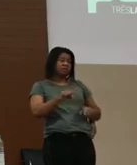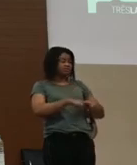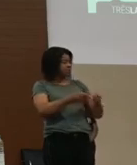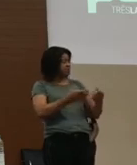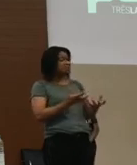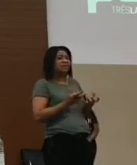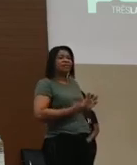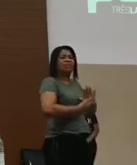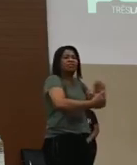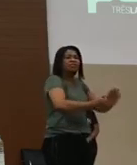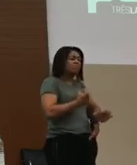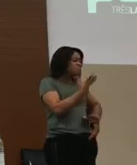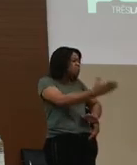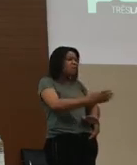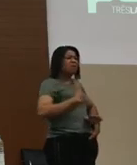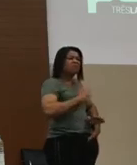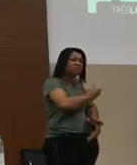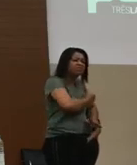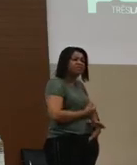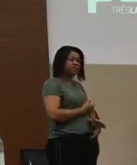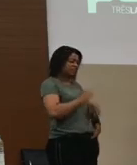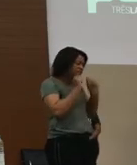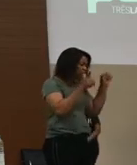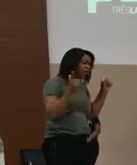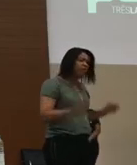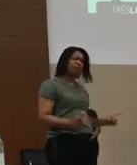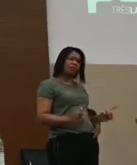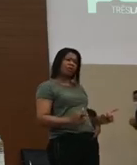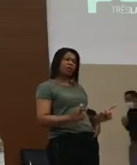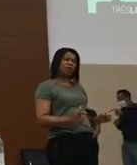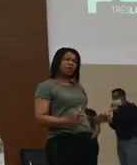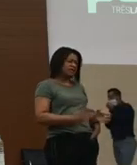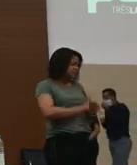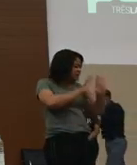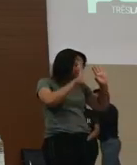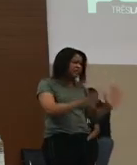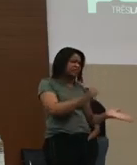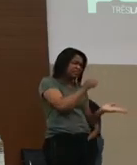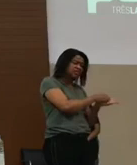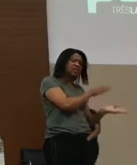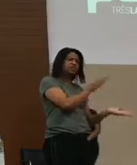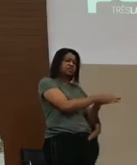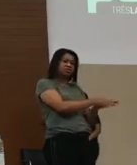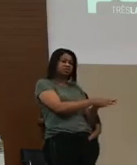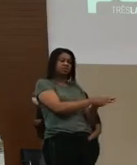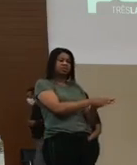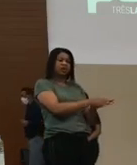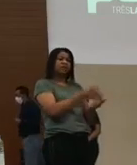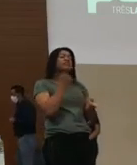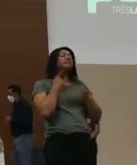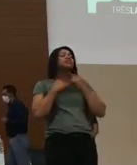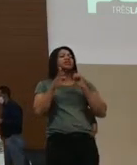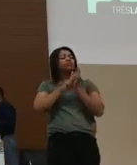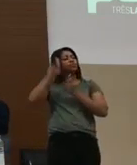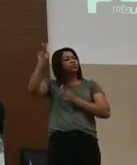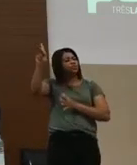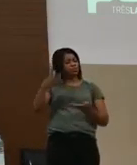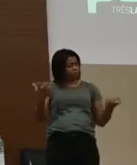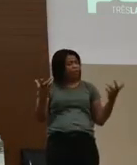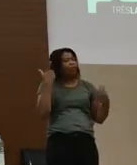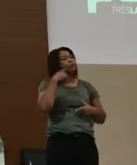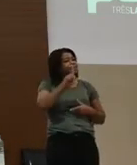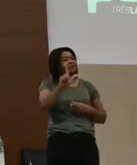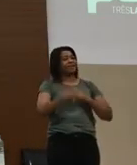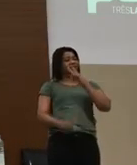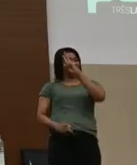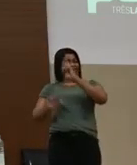eles sejam salvos, de que os olhos sejam abertos, para que eles se livrem da condenação, essa é a vontade de Deus, você vai ver a glória de